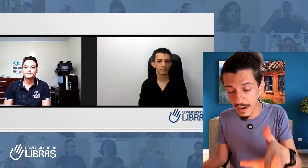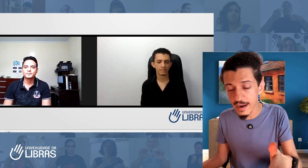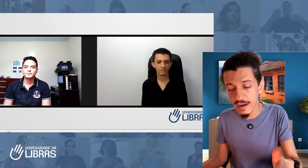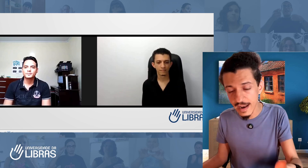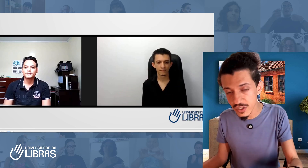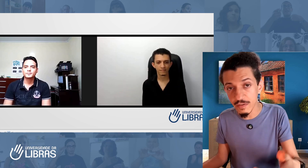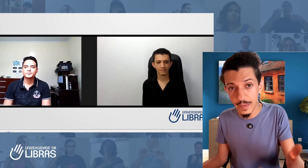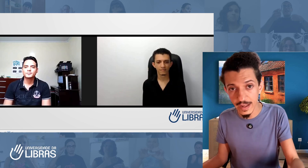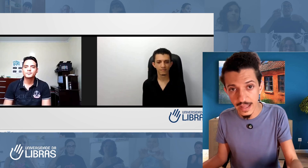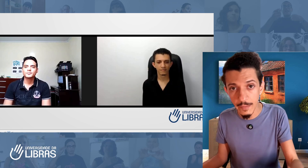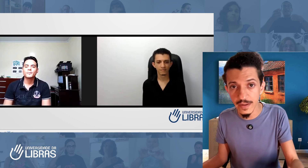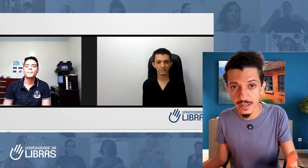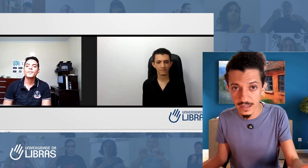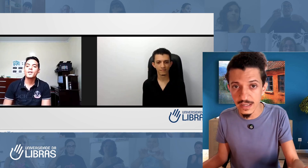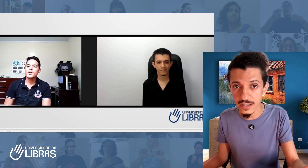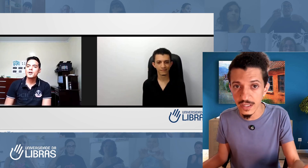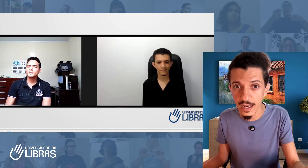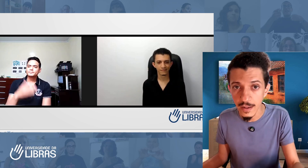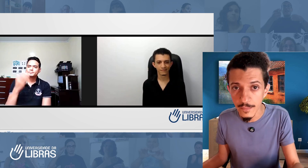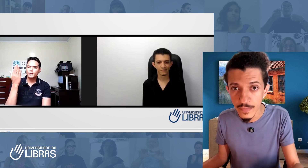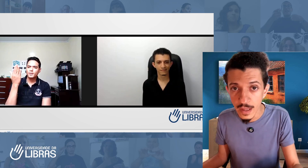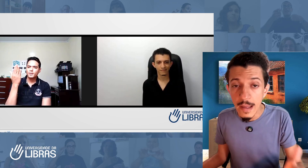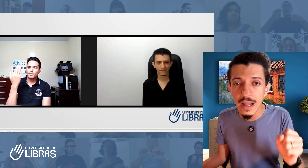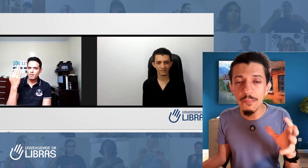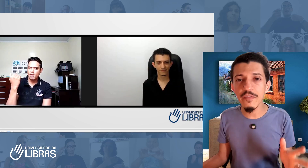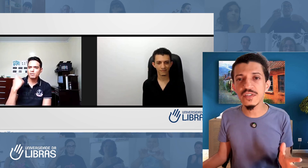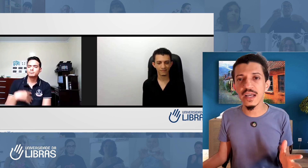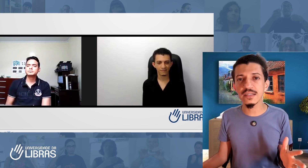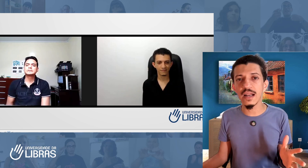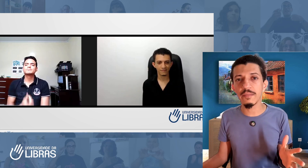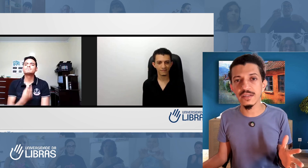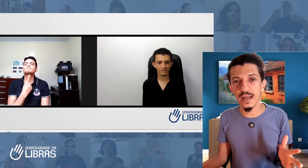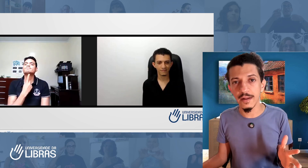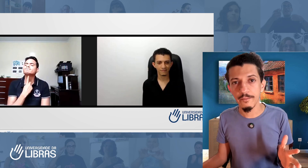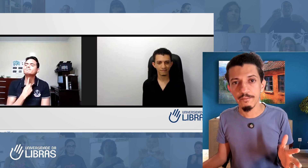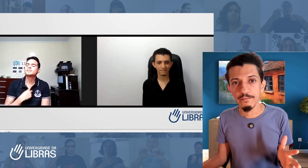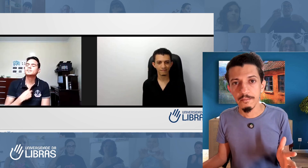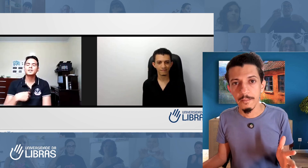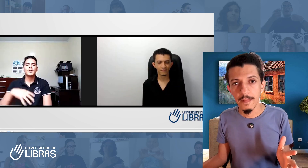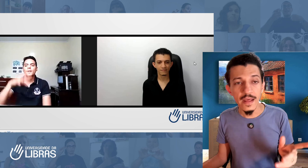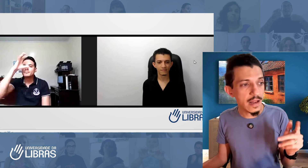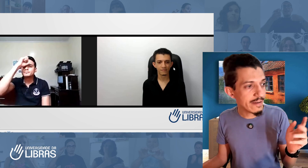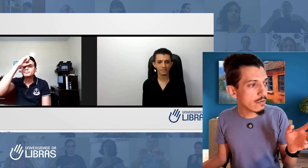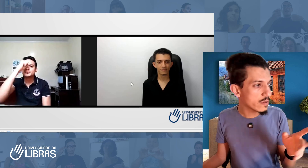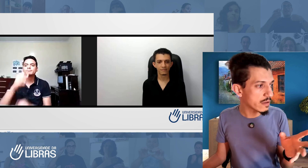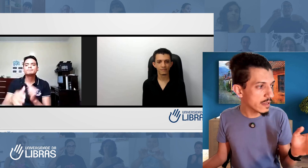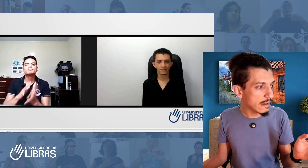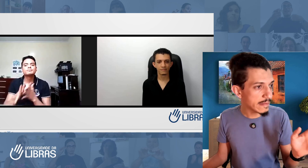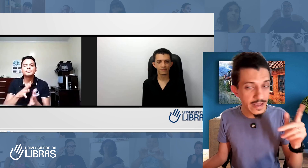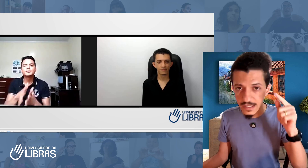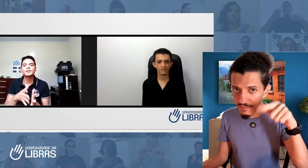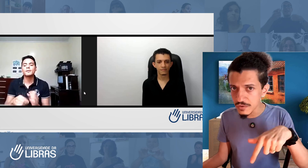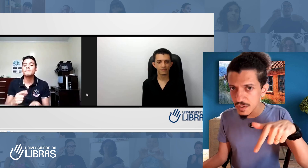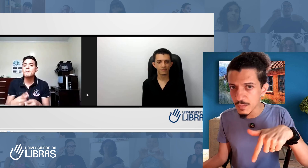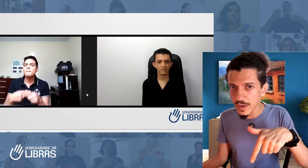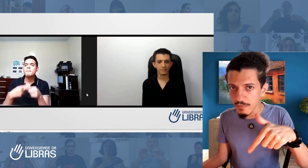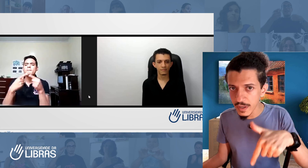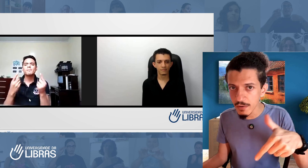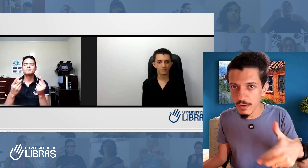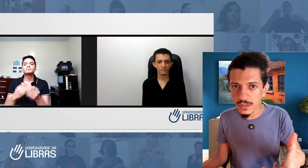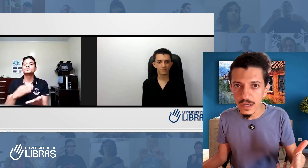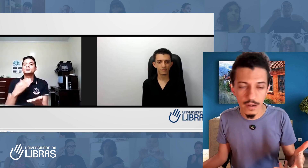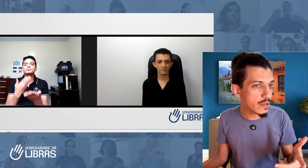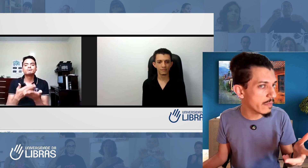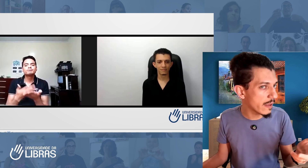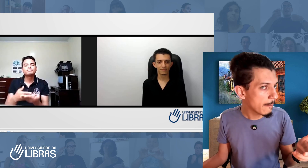na banca avaliativa para intérpretes na cidade dele, pela proficiência na Libras dele. E ele vai contando aqui, tem esse vídeo disponível aqui